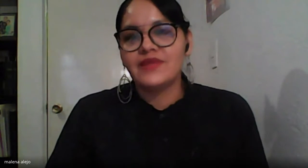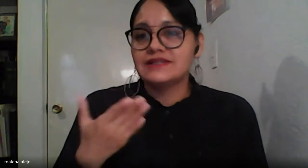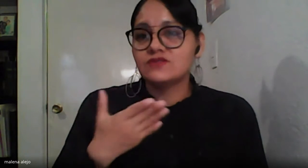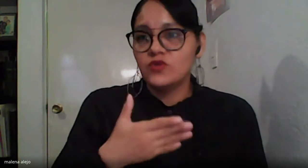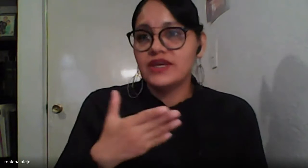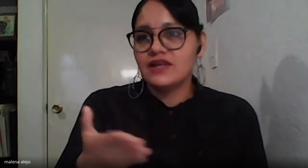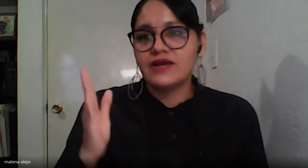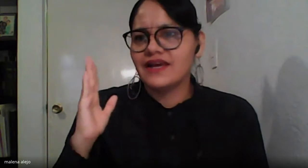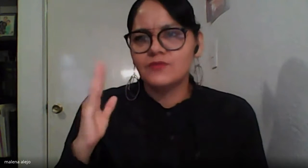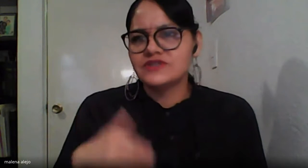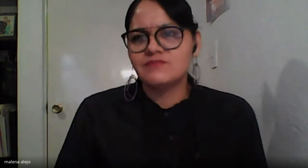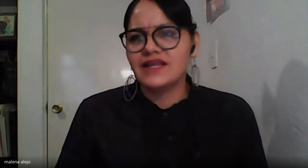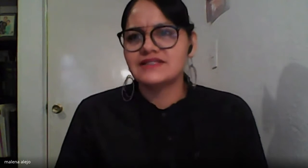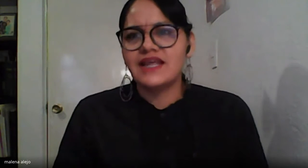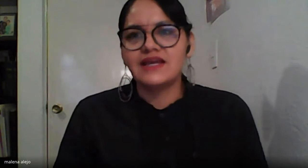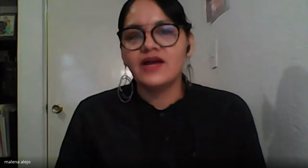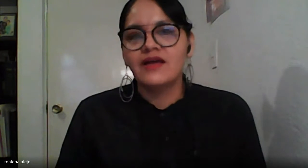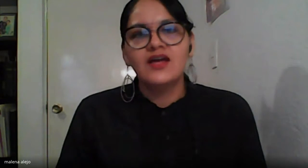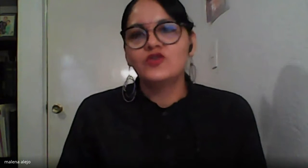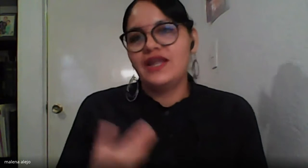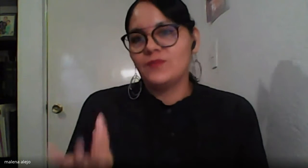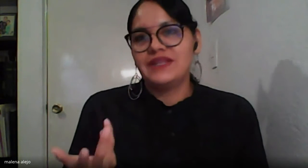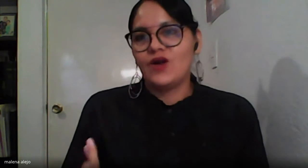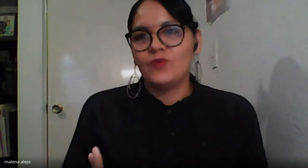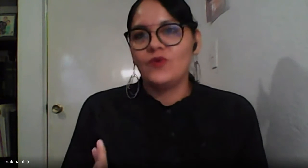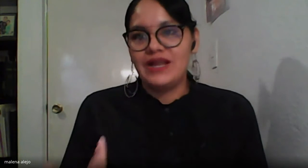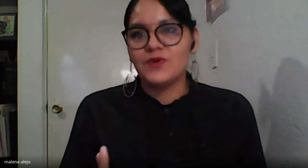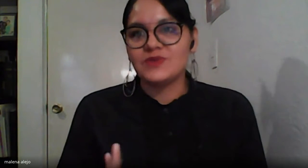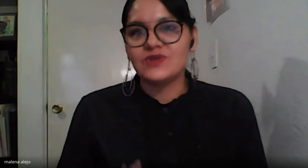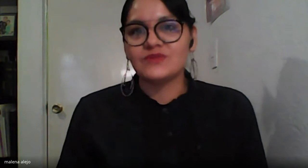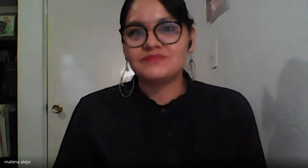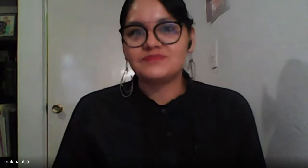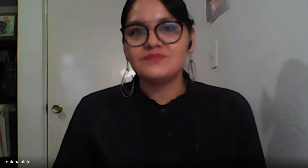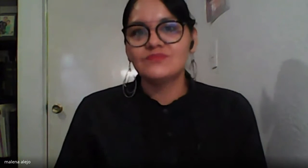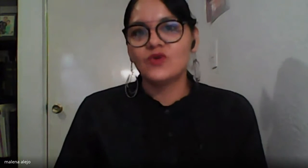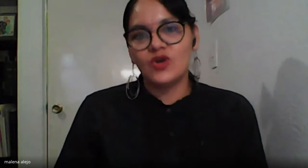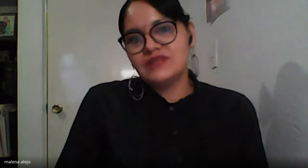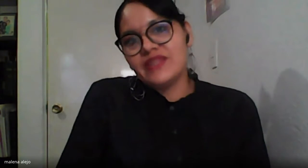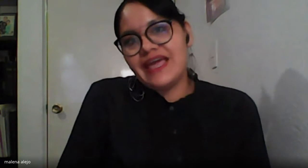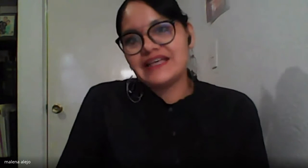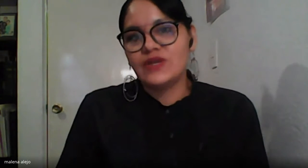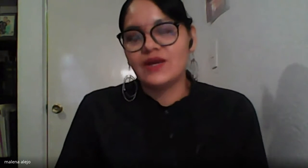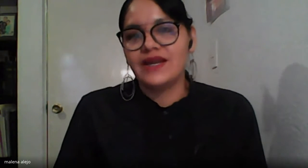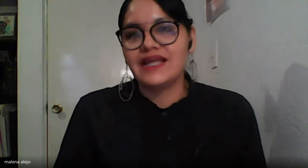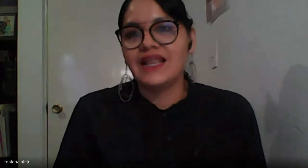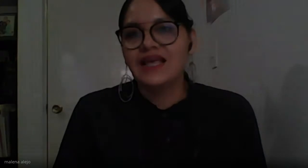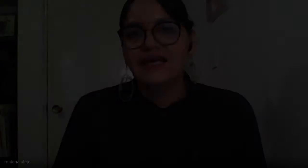Entonces, un oyente, aunque tenga mucha experiencia en la lengua, no la domina como el propio sordo, por lo mismo de que es su lengua natal. Por